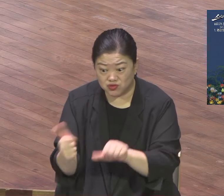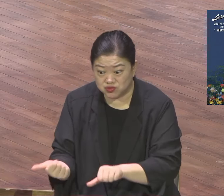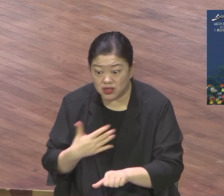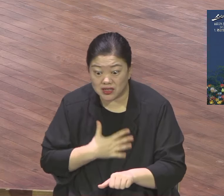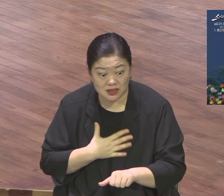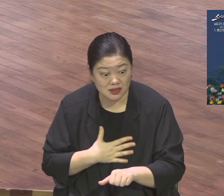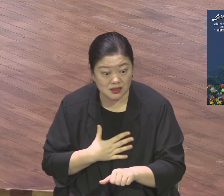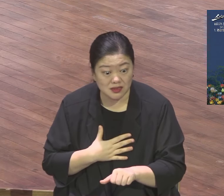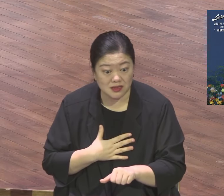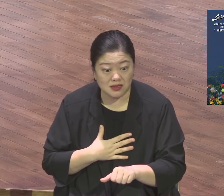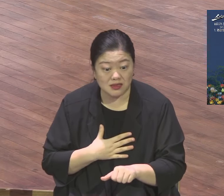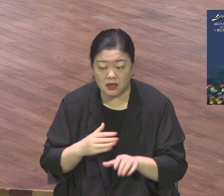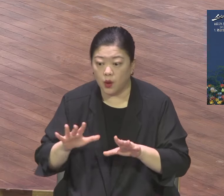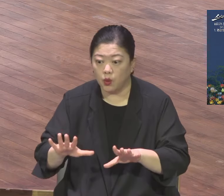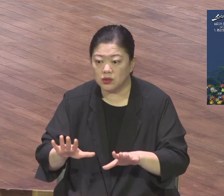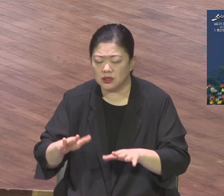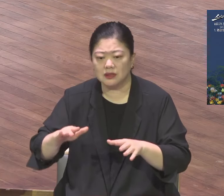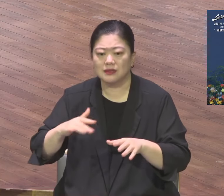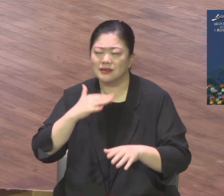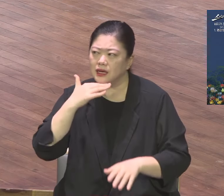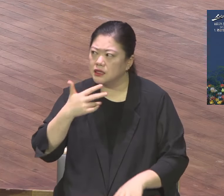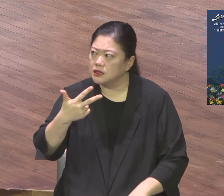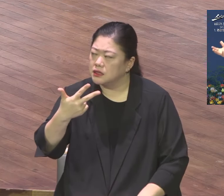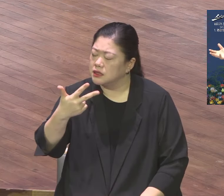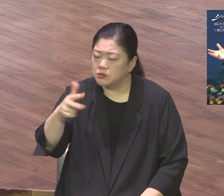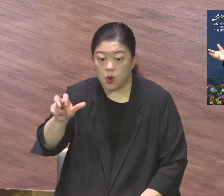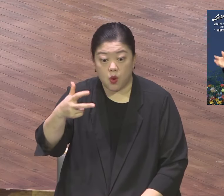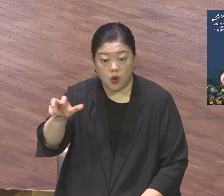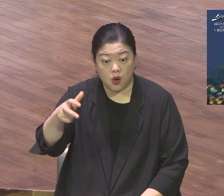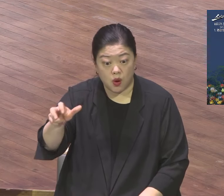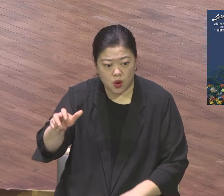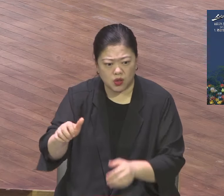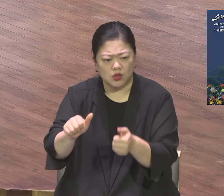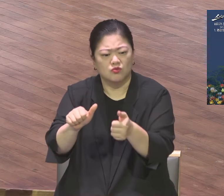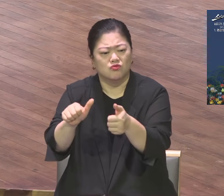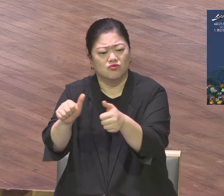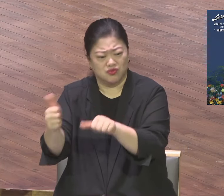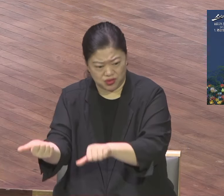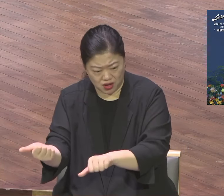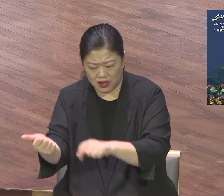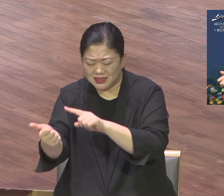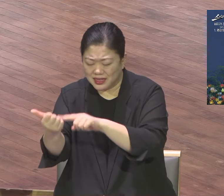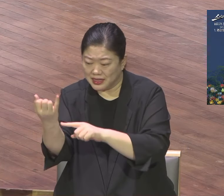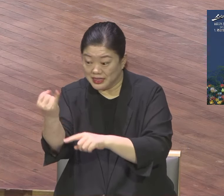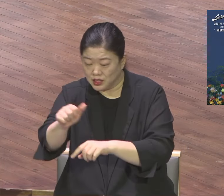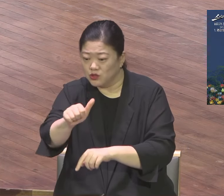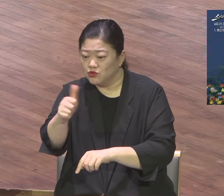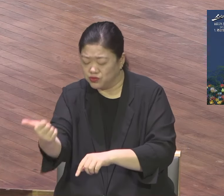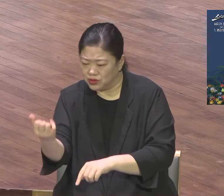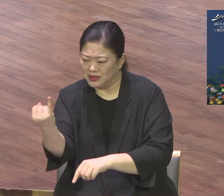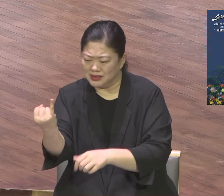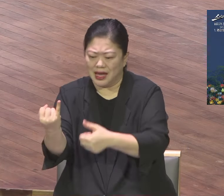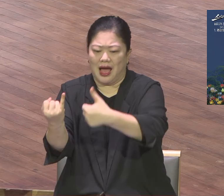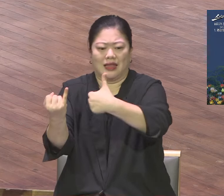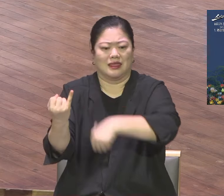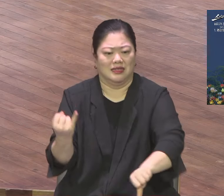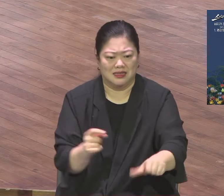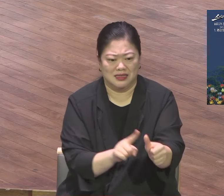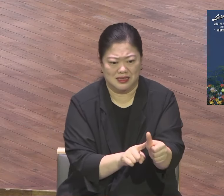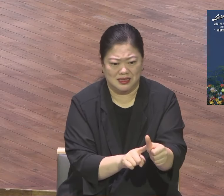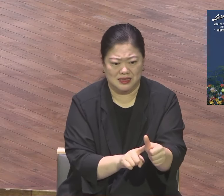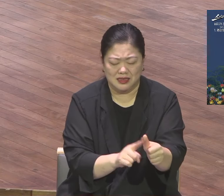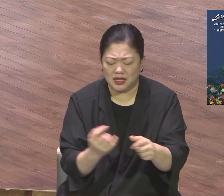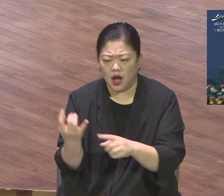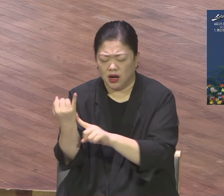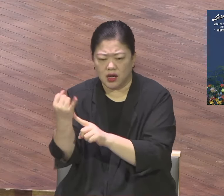그러냐. 아들이 그러더라. 아들이 말이 이번에 무슨 공연했는데 그 공연에 그 고소를 해야 되기 때문에 고소하는 것